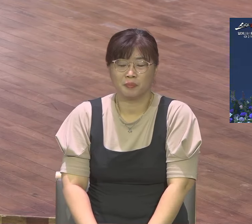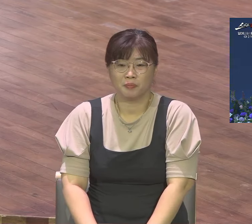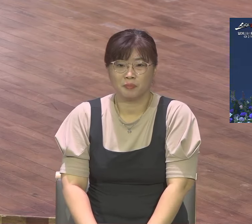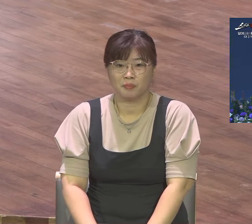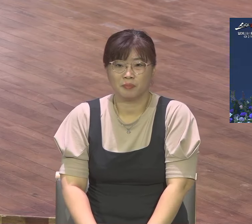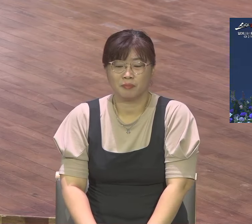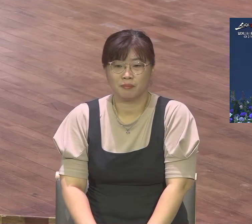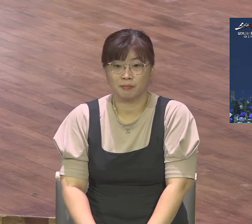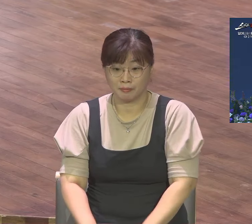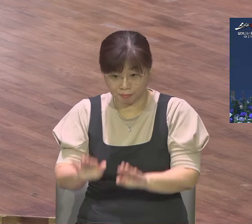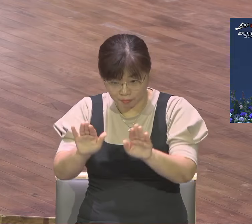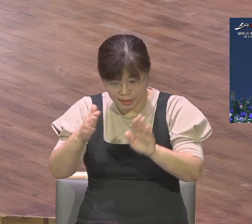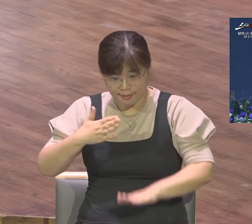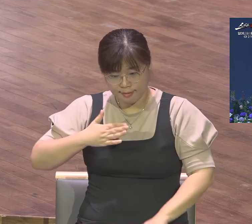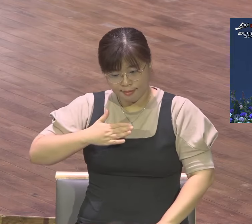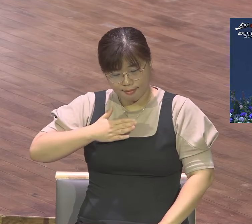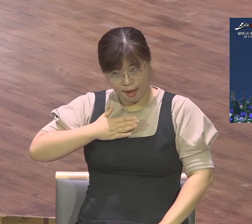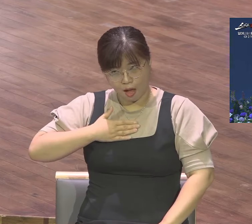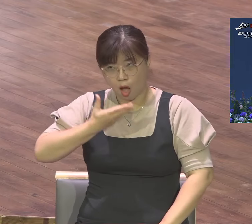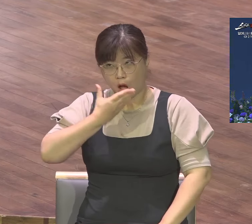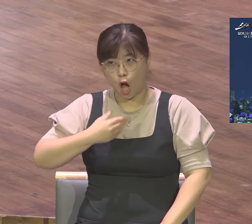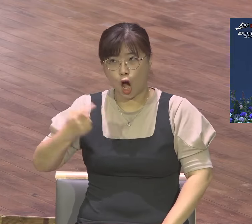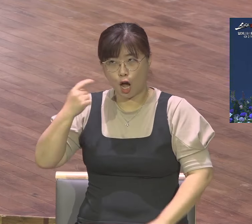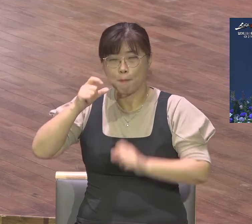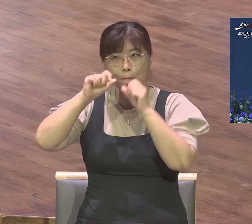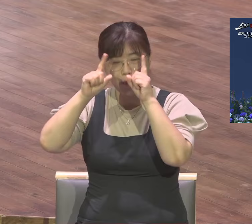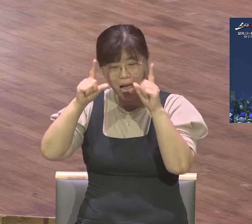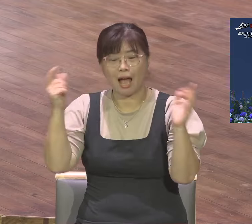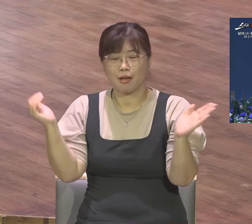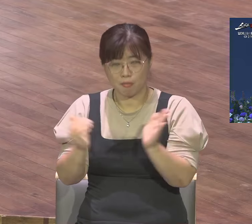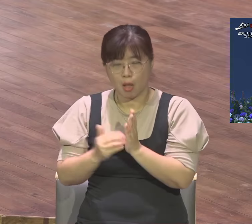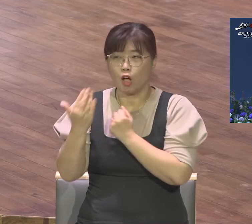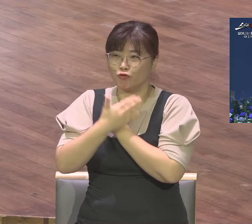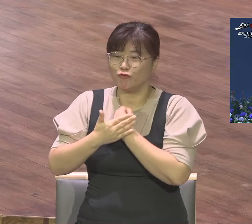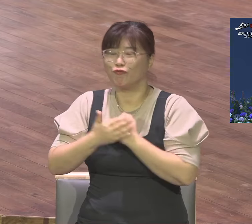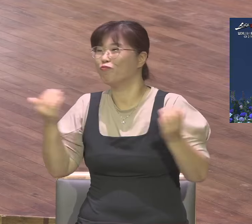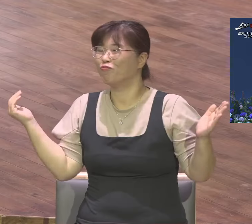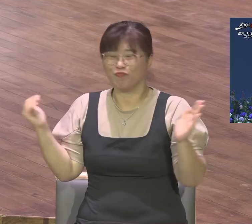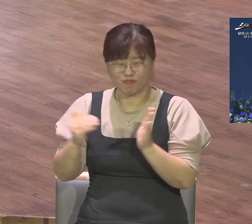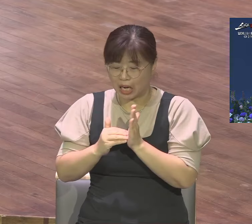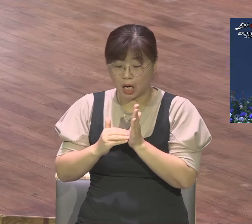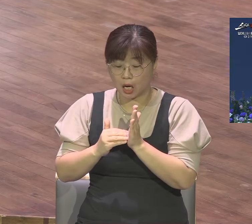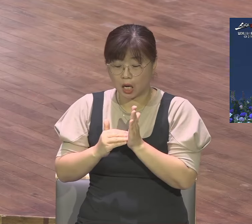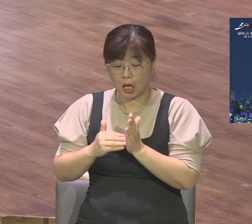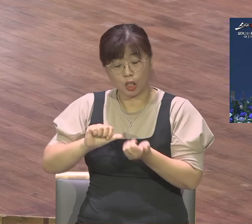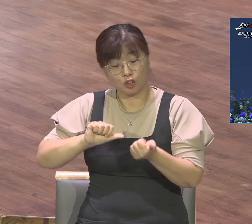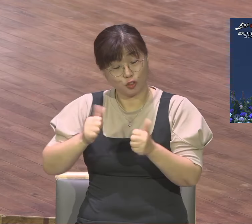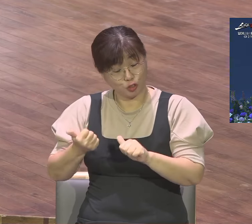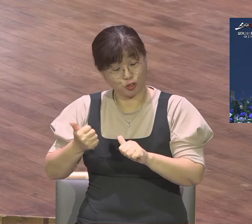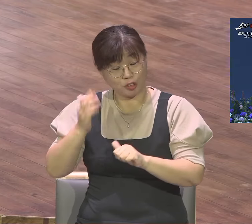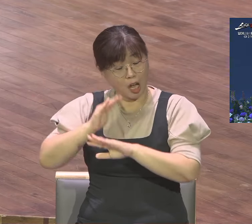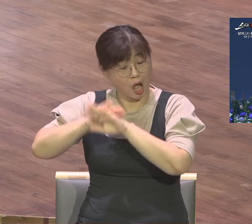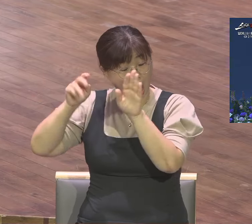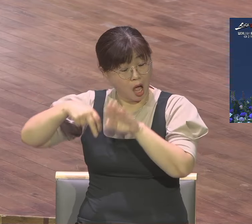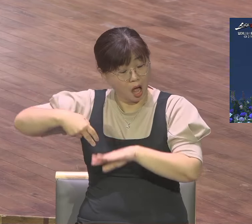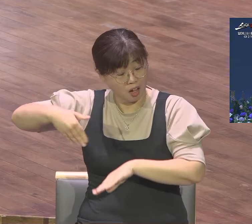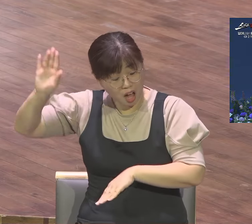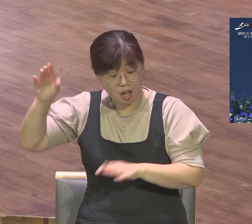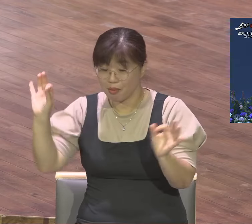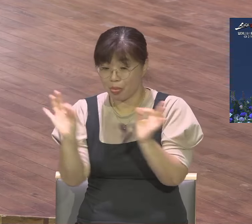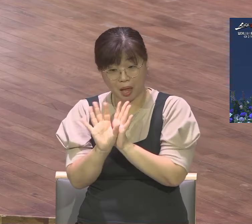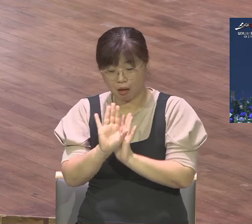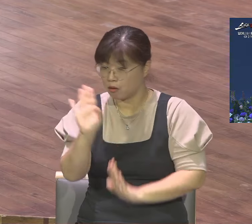우리가 세상 떠나도 우리의 사역이, 우리의 신앙이, 우리의 발자취가 계속 남아서 후대들에게까지